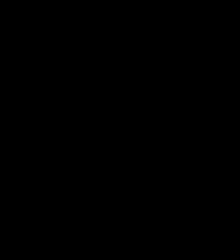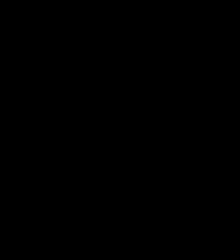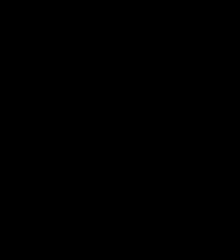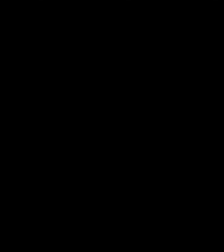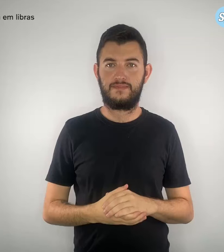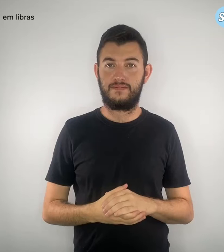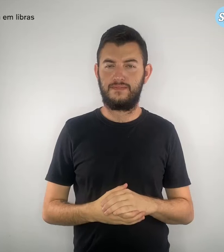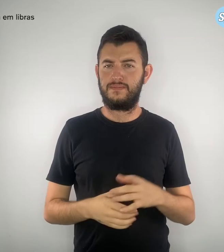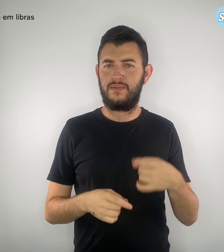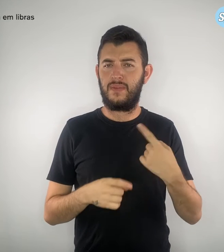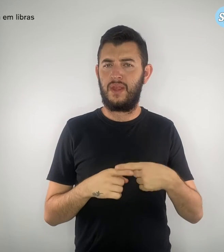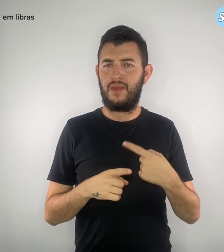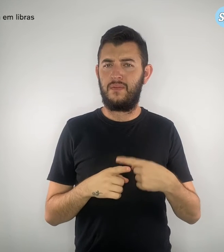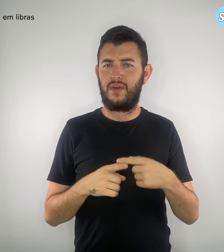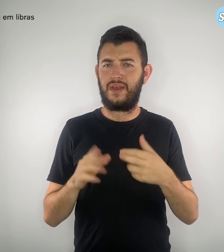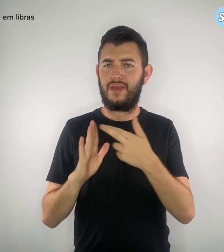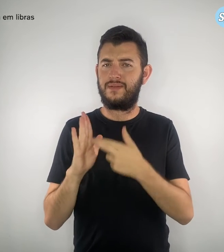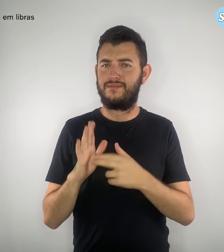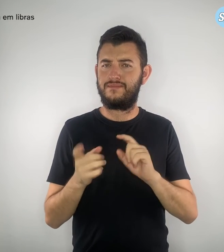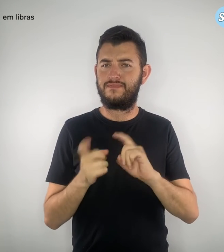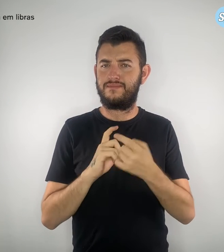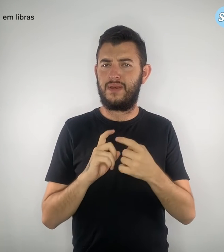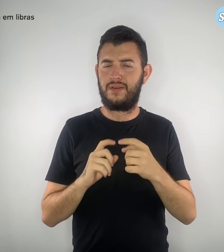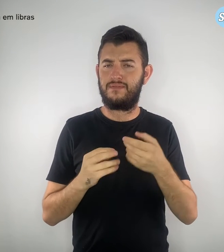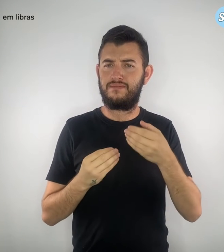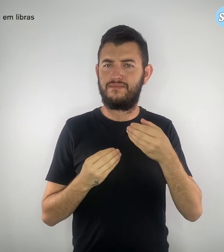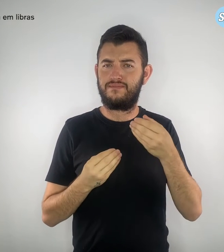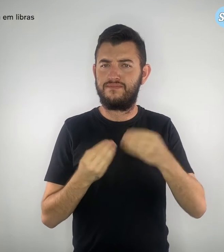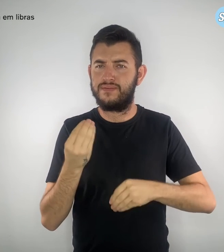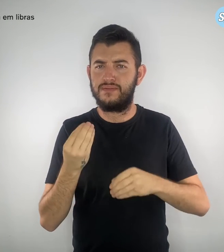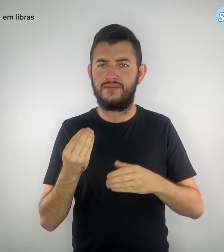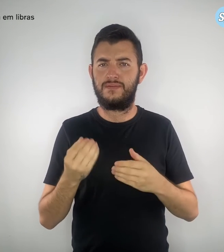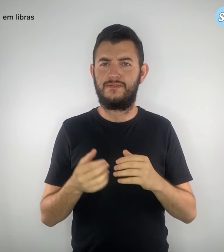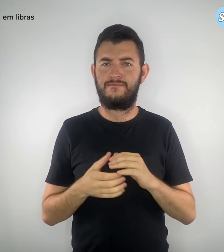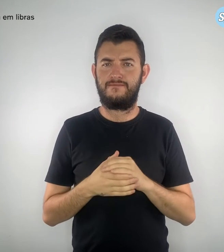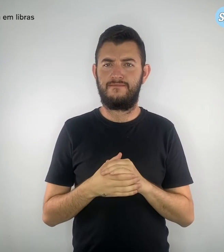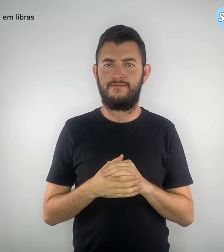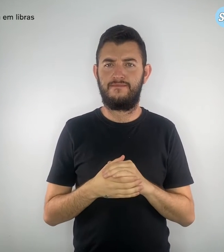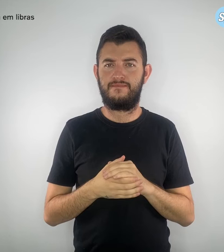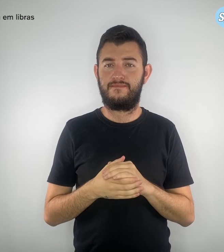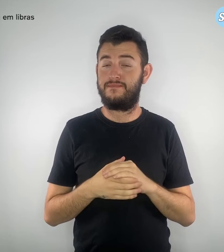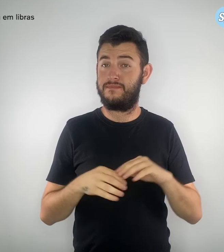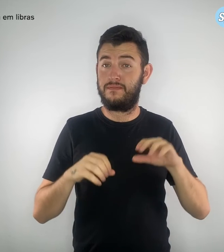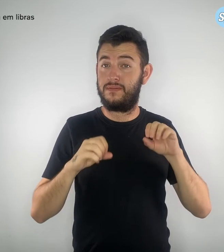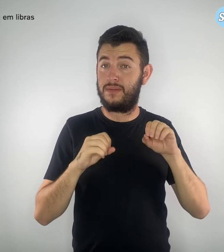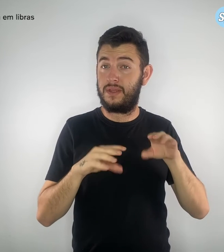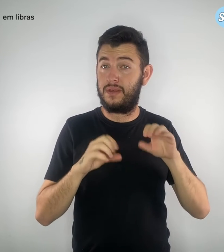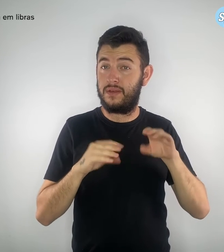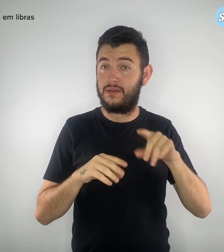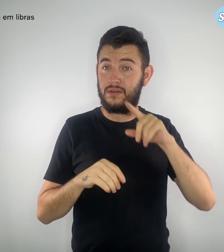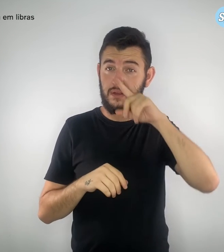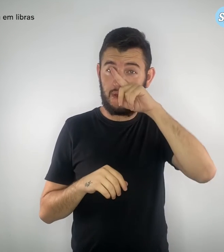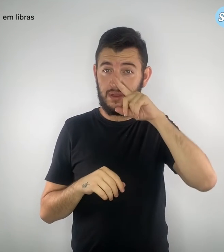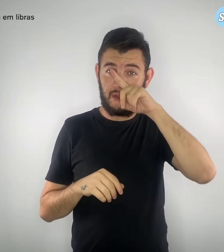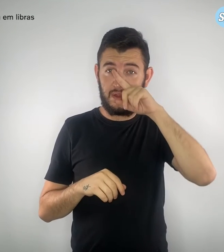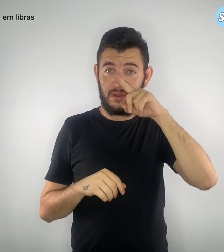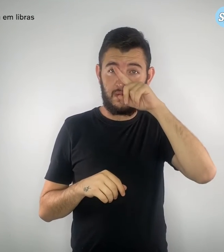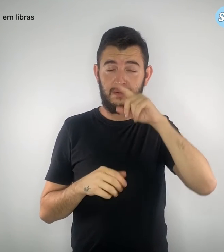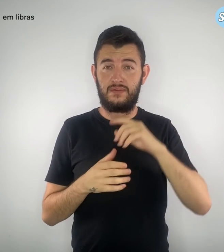Por que a reforma administrativa faz mal? Educação na Berlinda. Um levantamento do site De